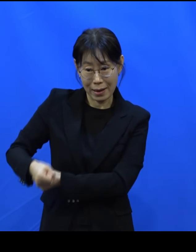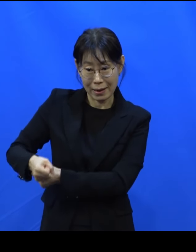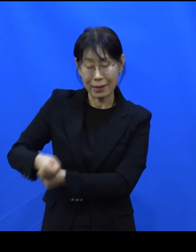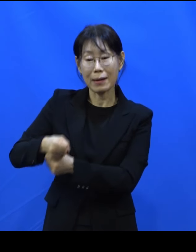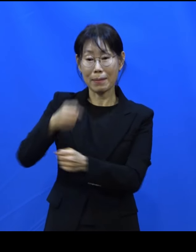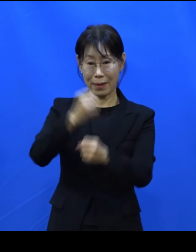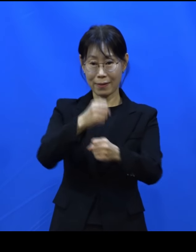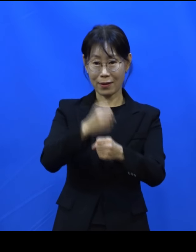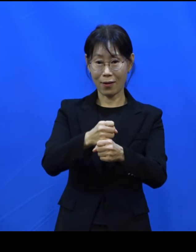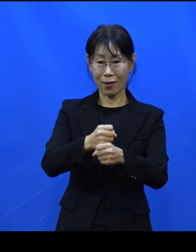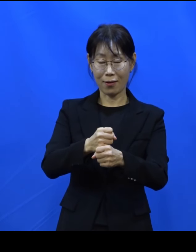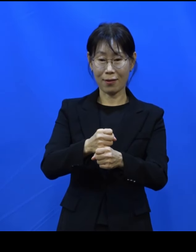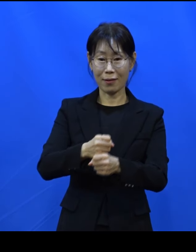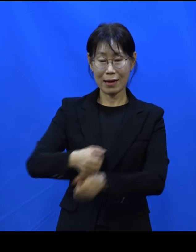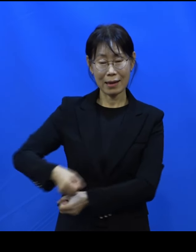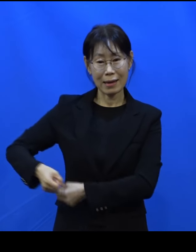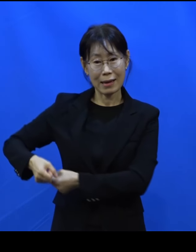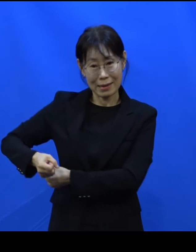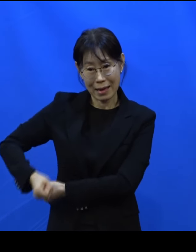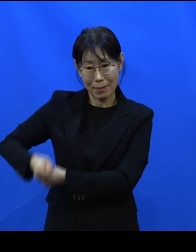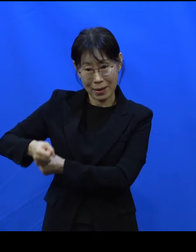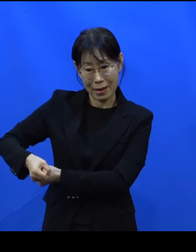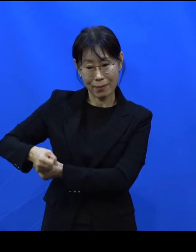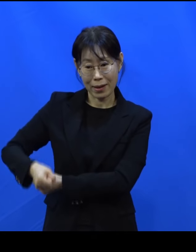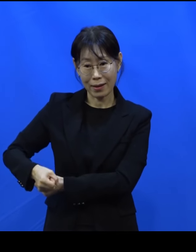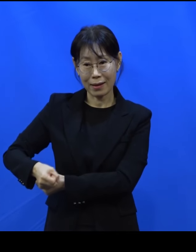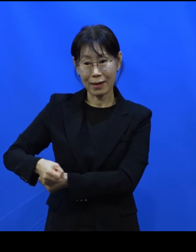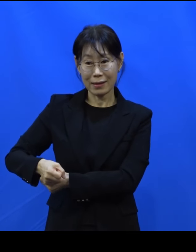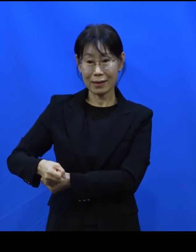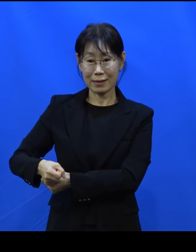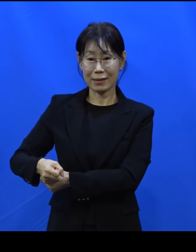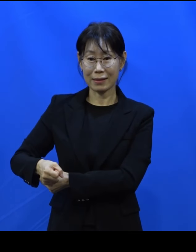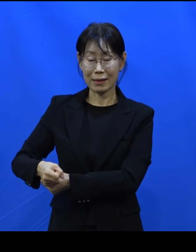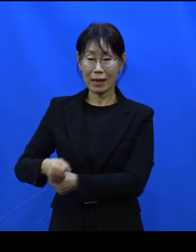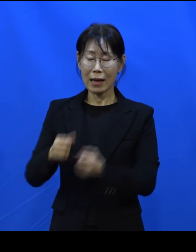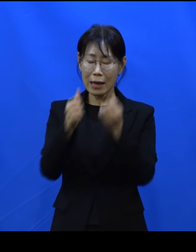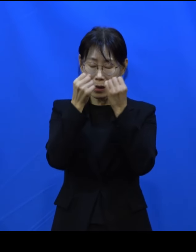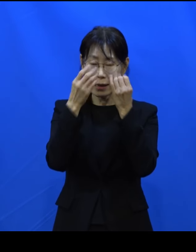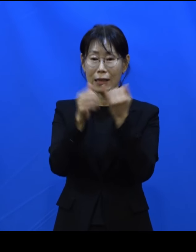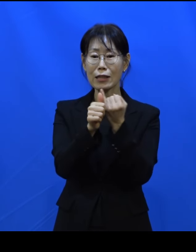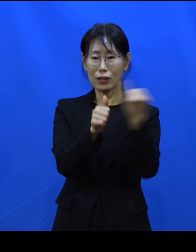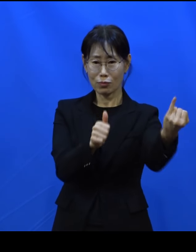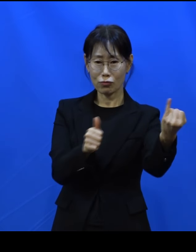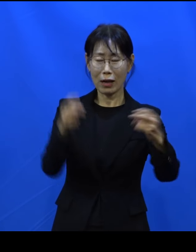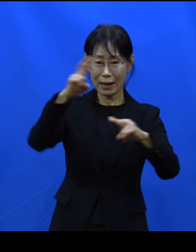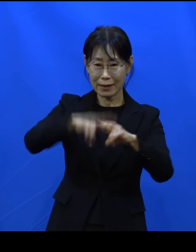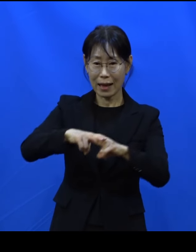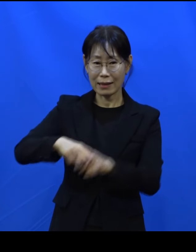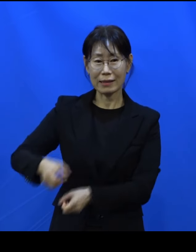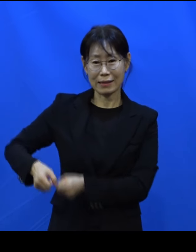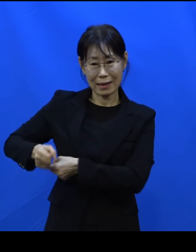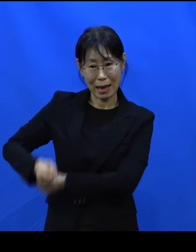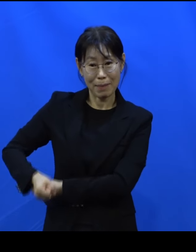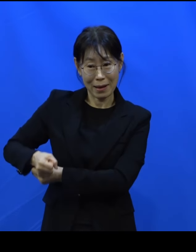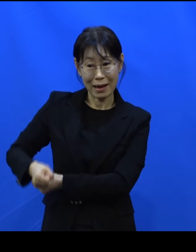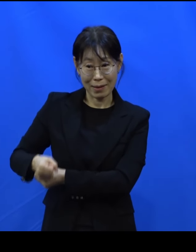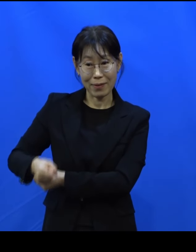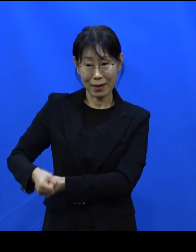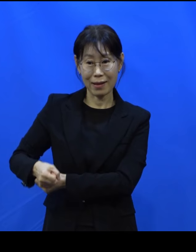만들었다는 거예요. 가마지만 사실 임금의 행사니까 우리가 어디에 한 번씩 영화나 이런 걸